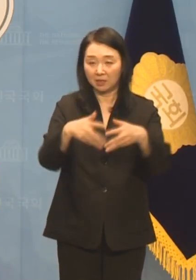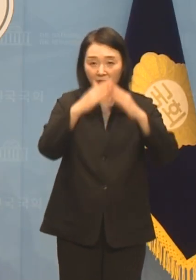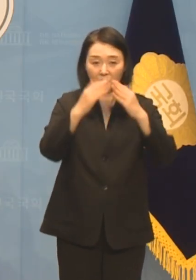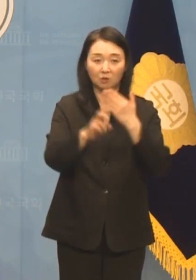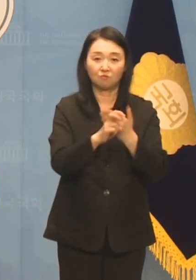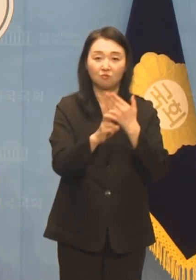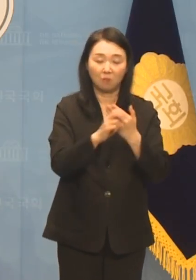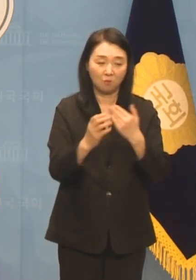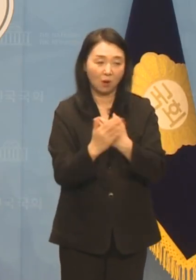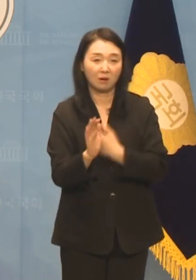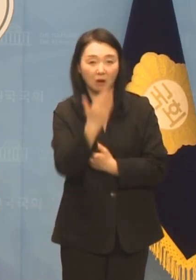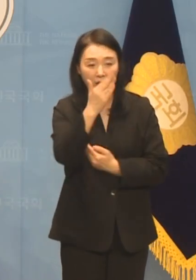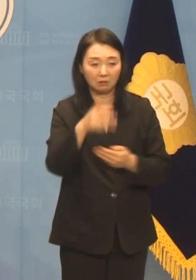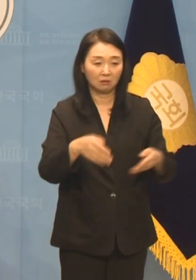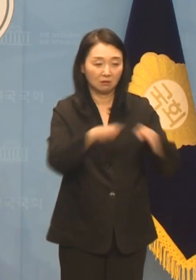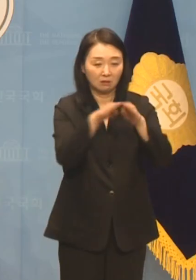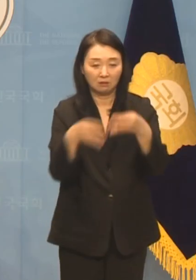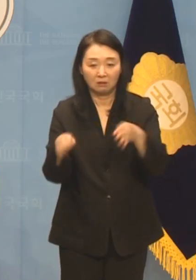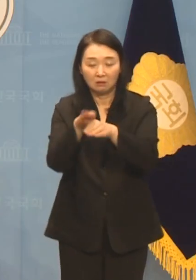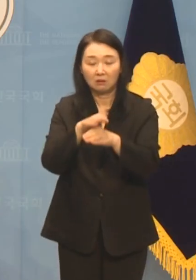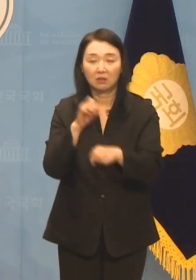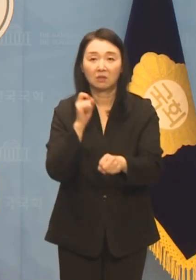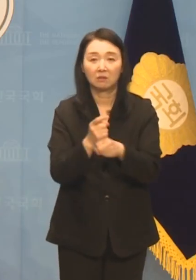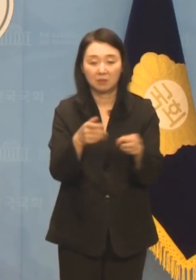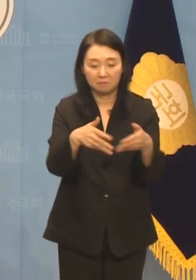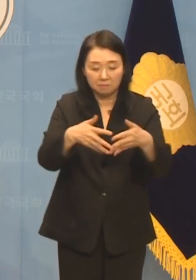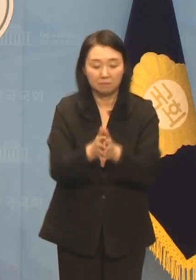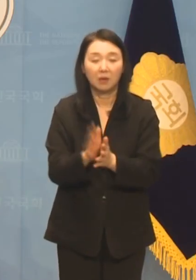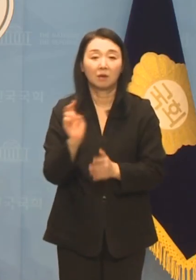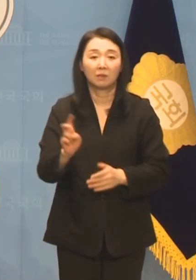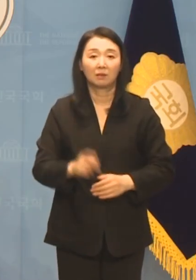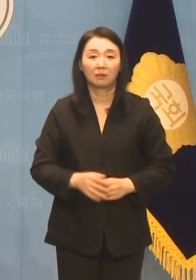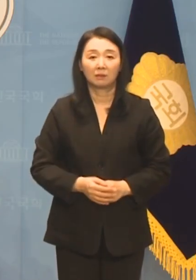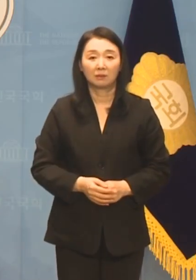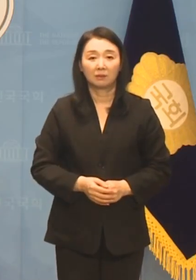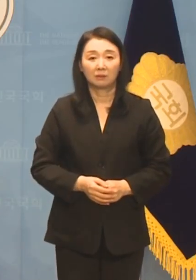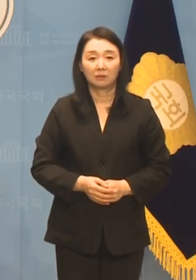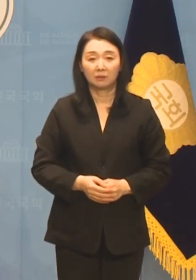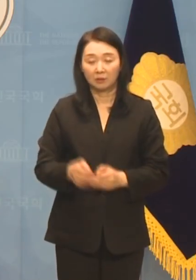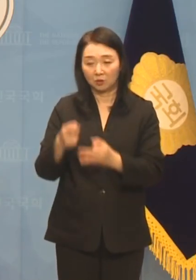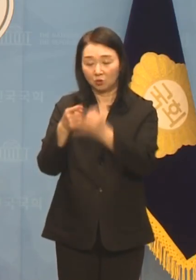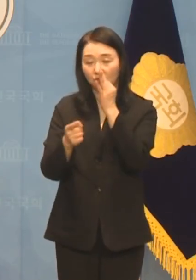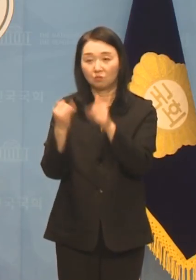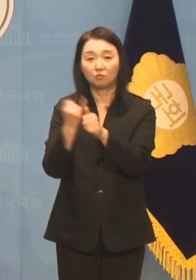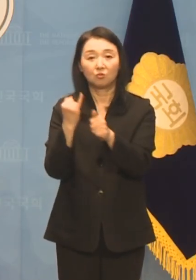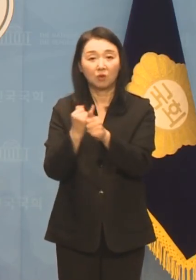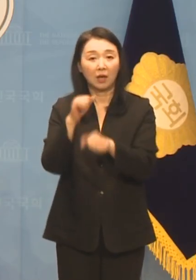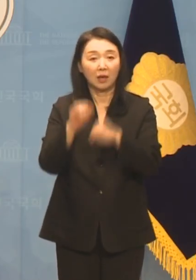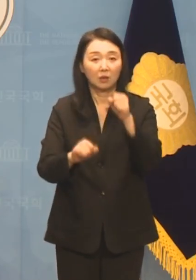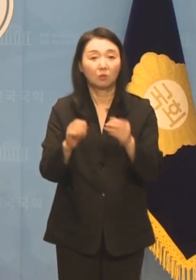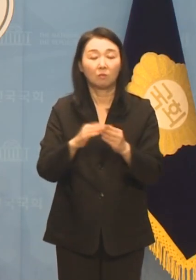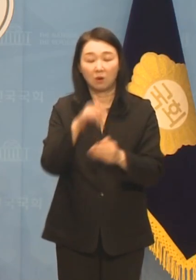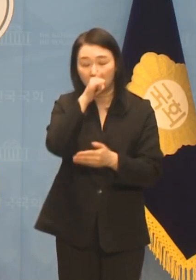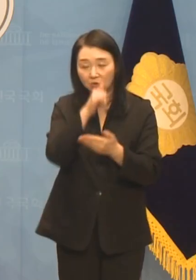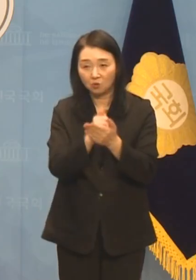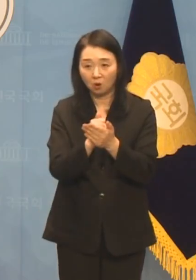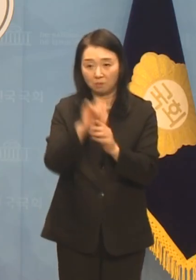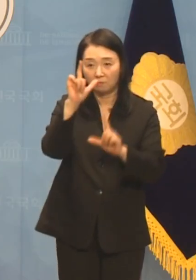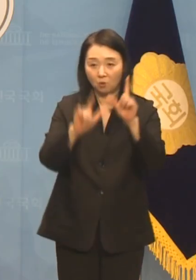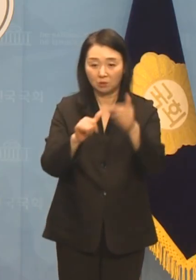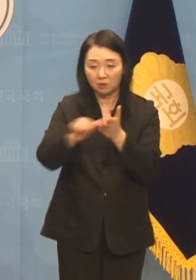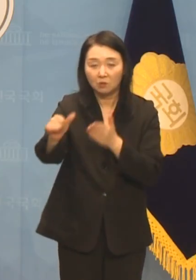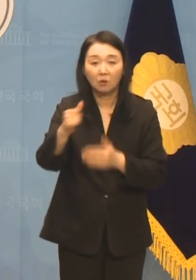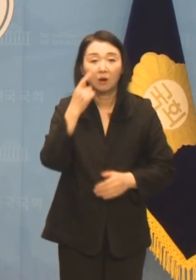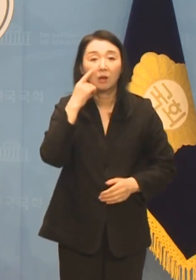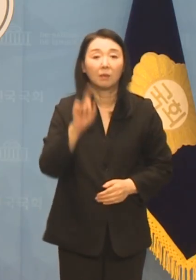불법 호화시설도 이미 철거했을 수도 있습니다. 윤석열 부부가 저지른 숱한 범죄의 흔적들을